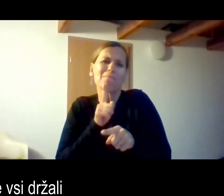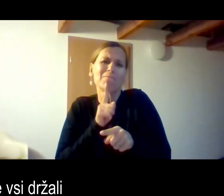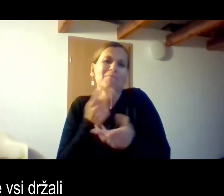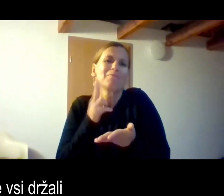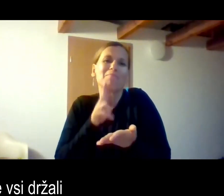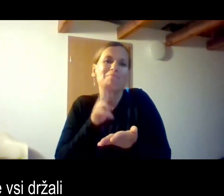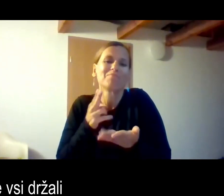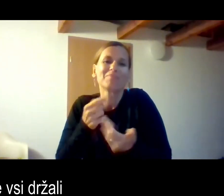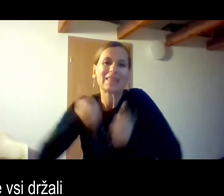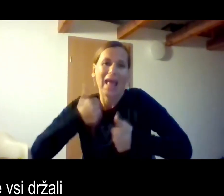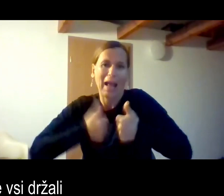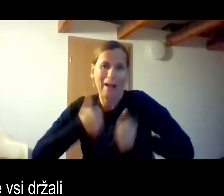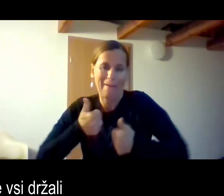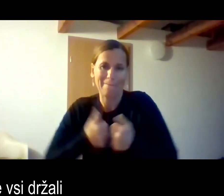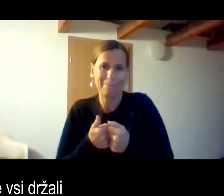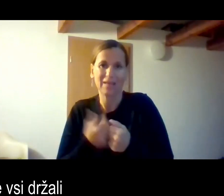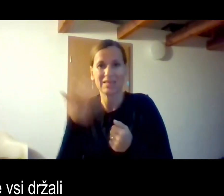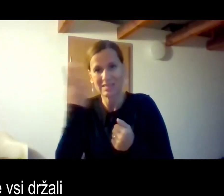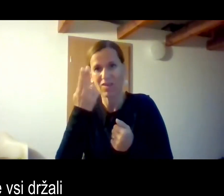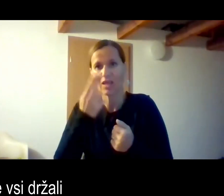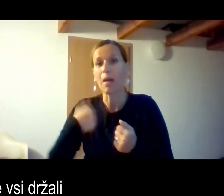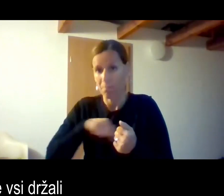vsi držali, vseh ukrepov,